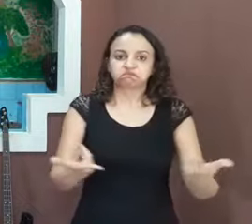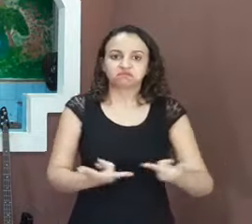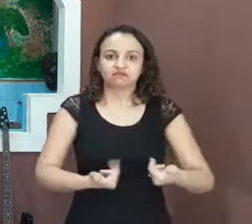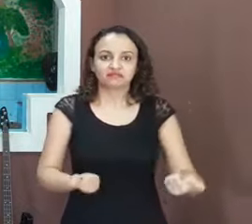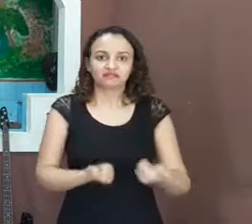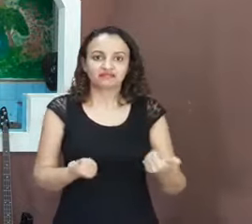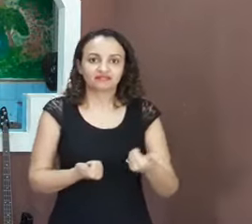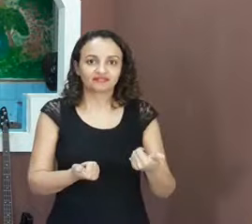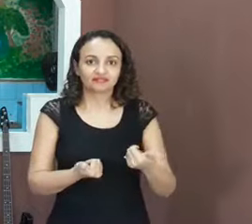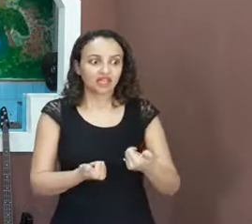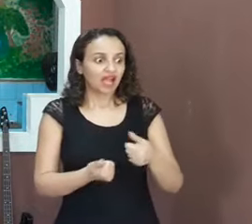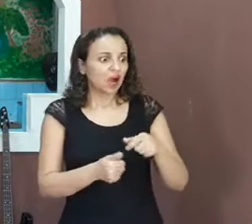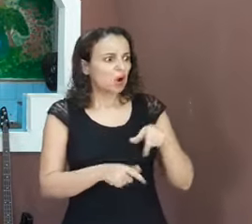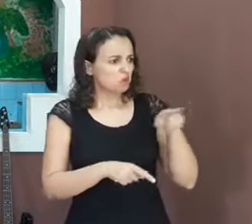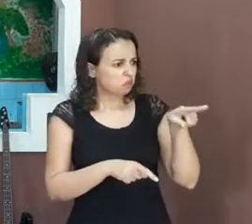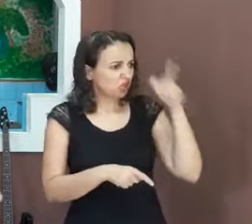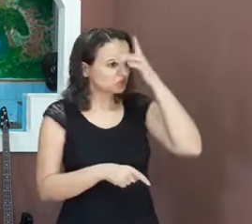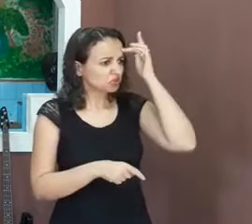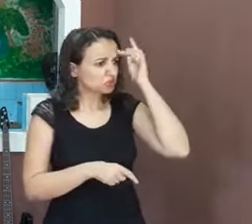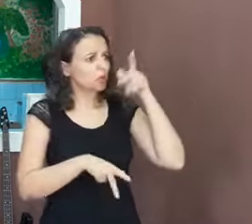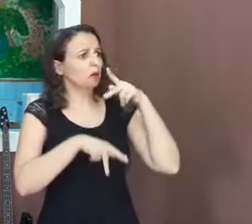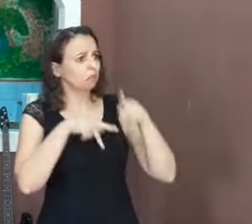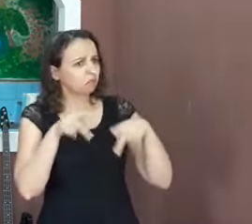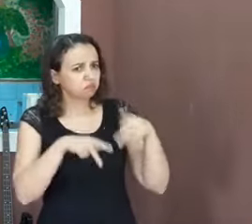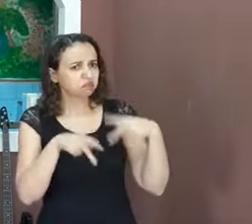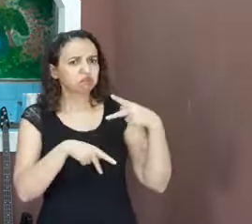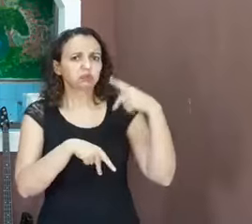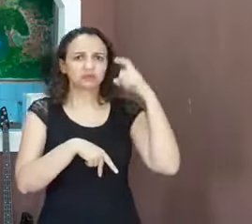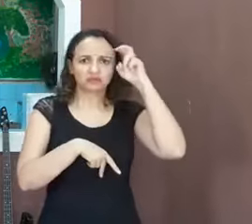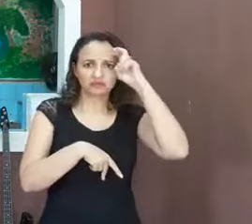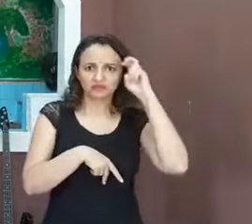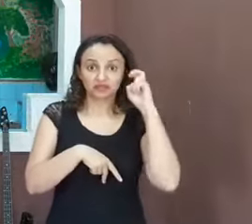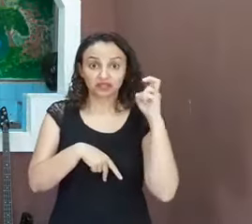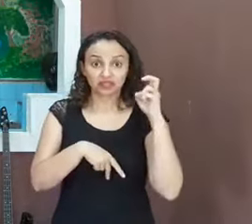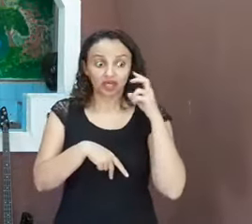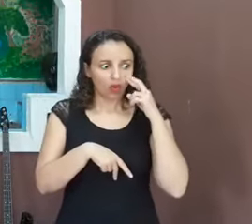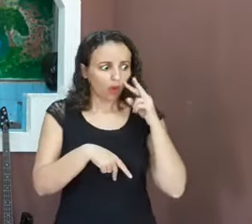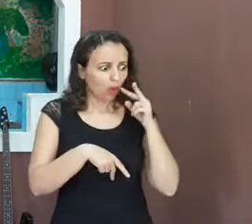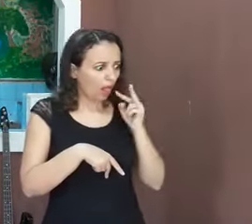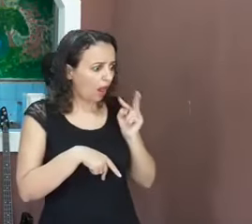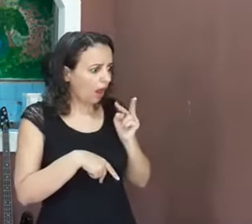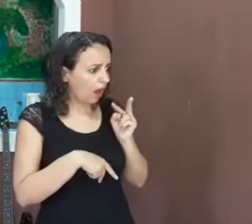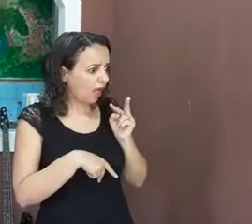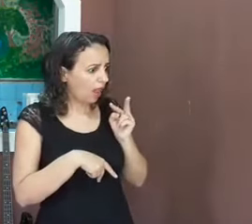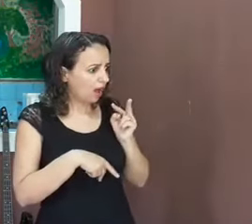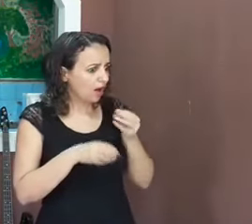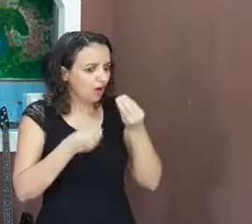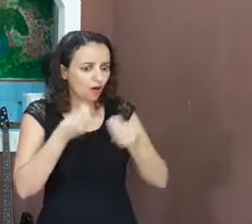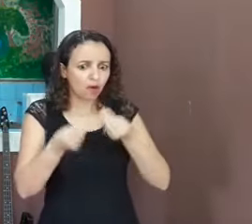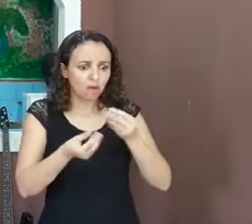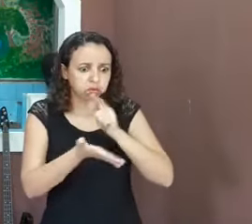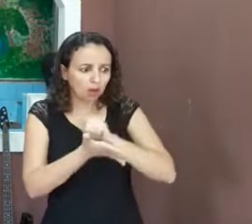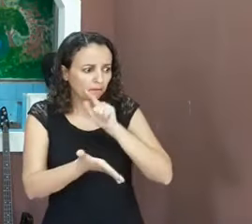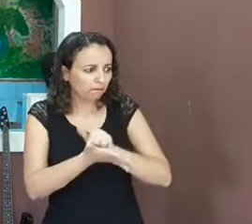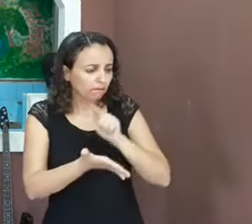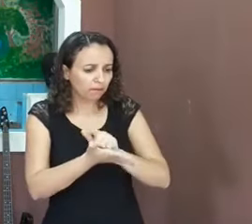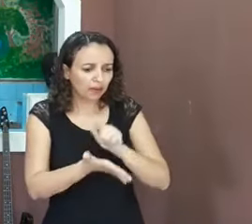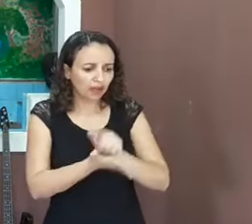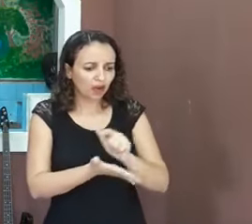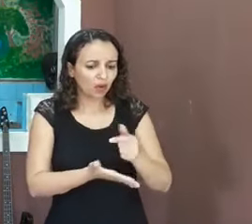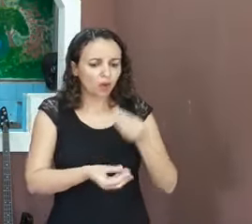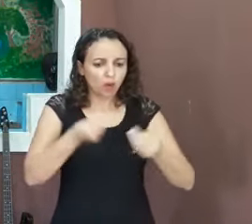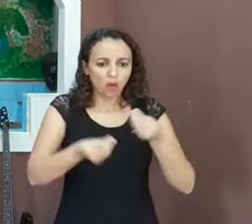comigo. Esse povo é muito inteligente. Esse povo, nossa, eu passava olhando no papel. Olha só, nunca tinha visto, gente. Eu era no sítio, nunca tinha visto